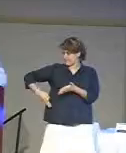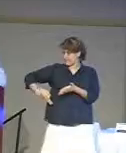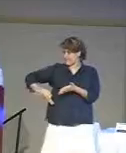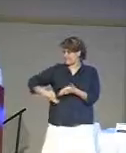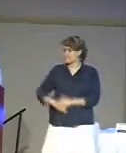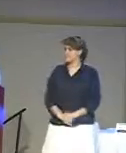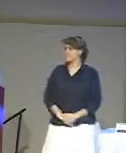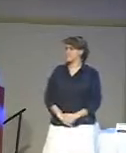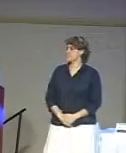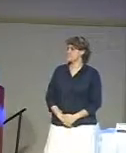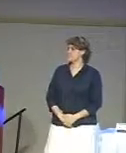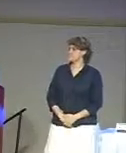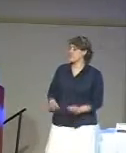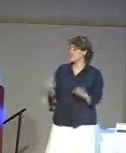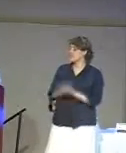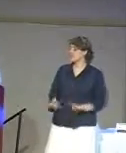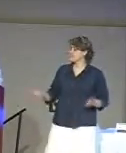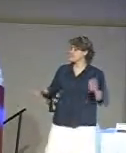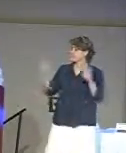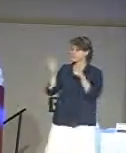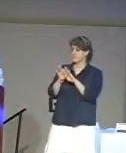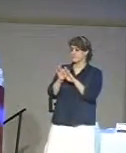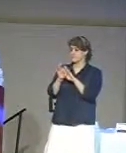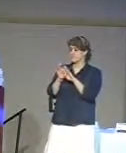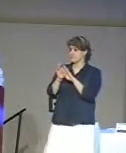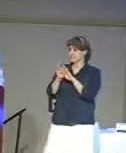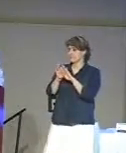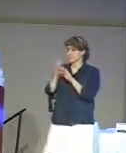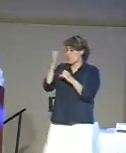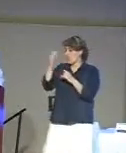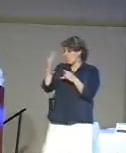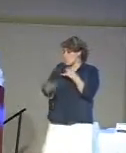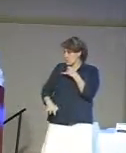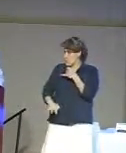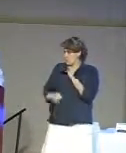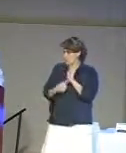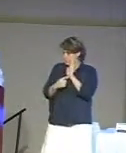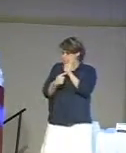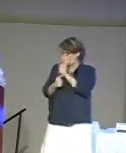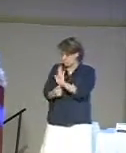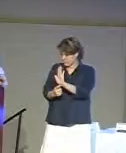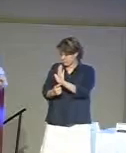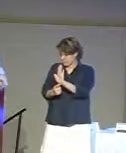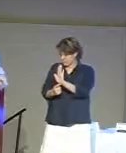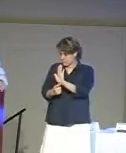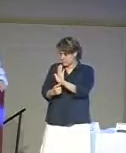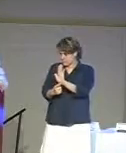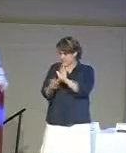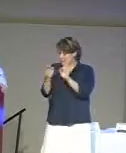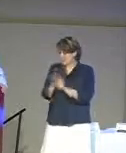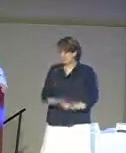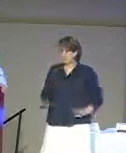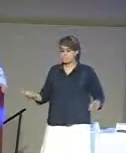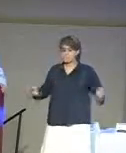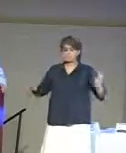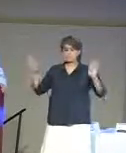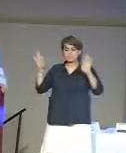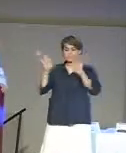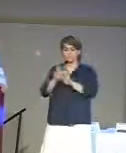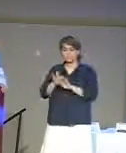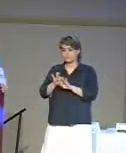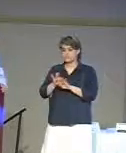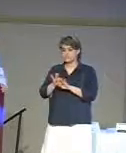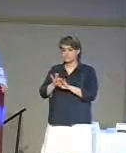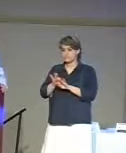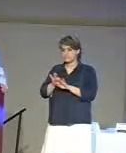Pero lo más importante de todo, y esta es la última diapositiva, lo más importante de todo